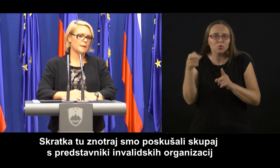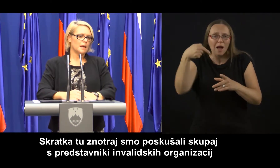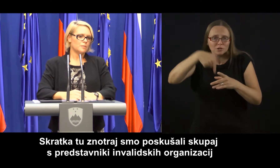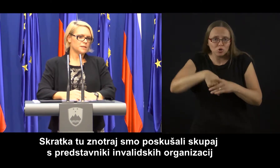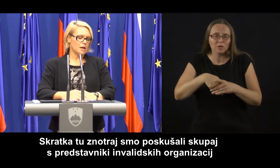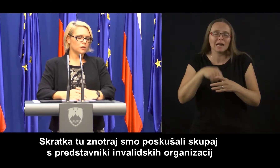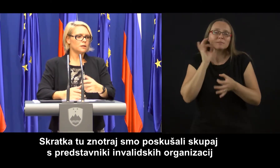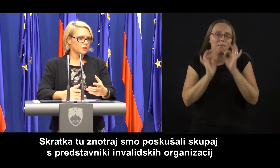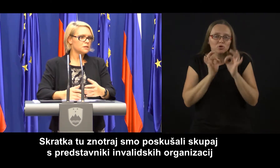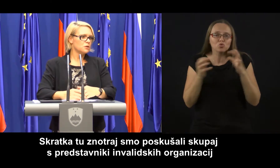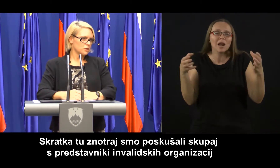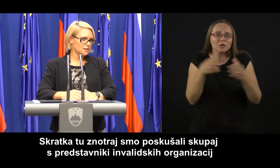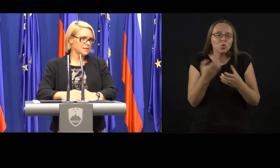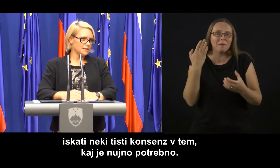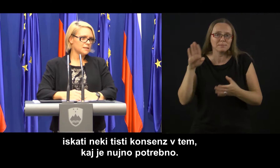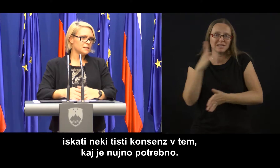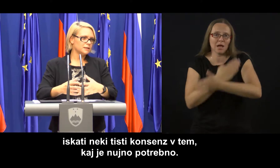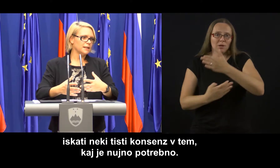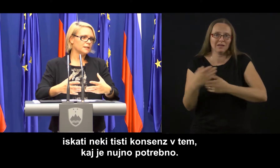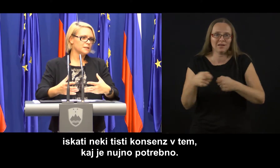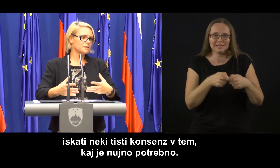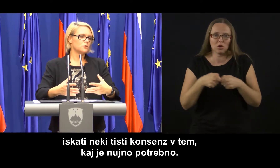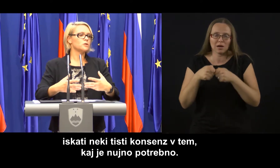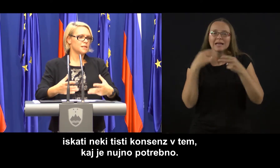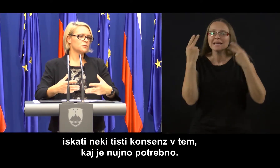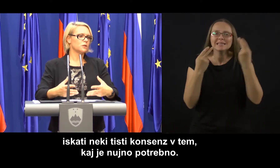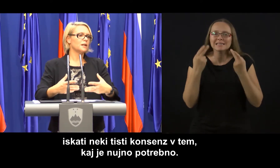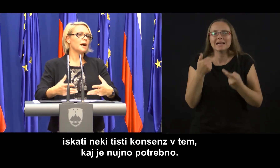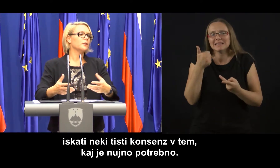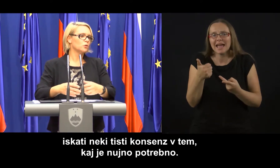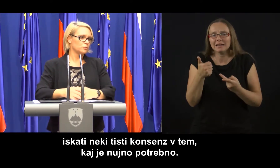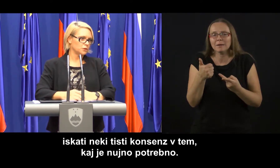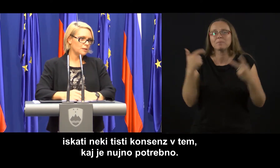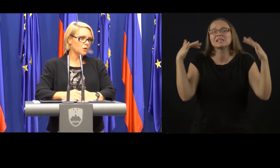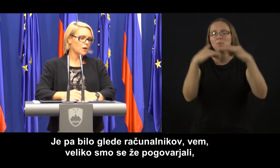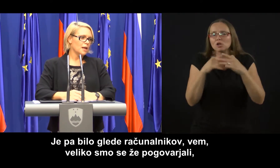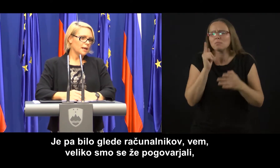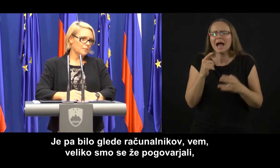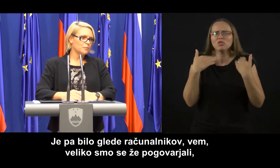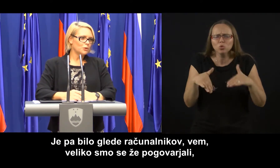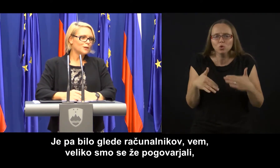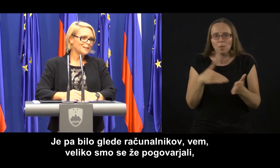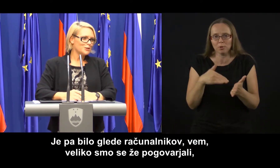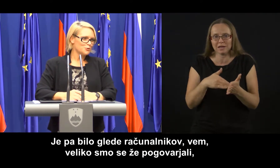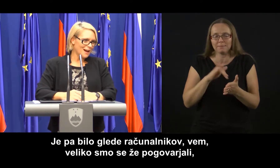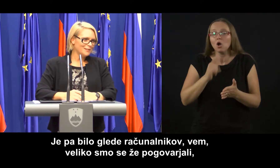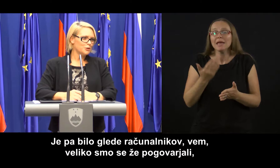z predstavniki invalidskih organizacij iskati nek tist konsens o tem, kaj je nujno potrebno. Je pa bilo glede računalnikov,